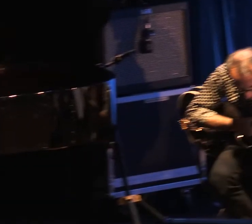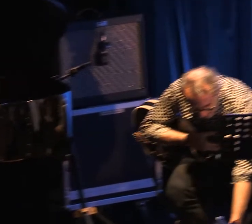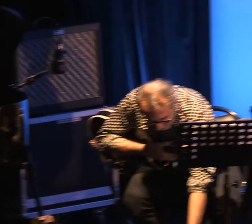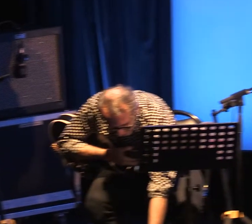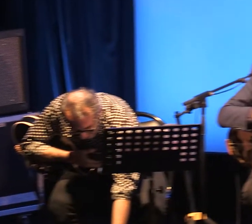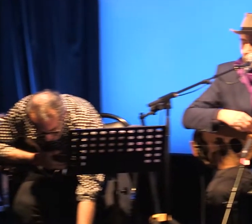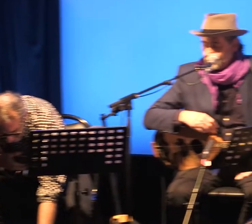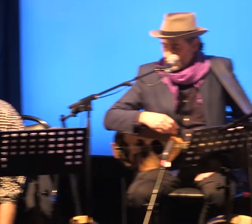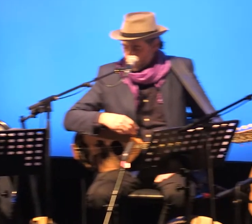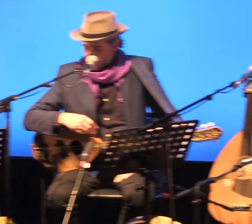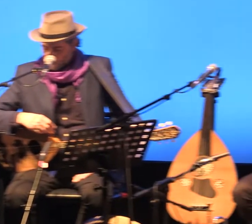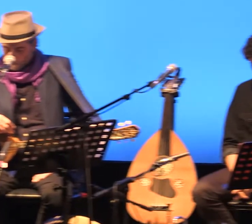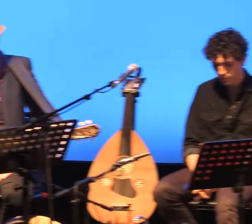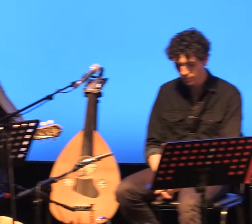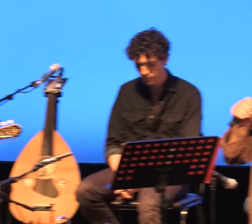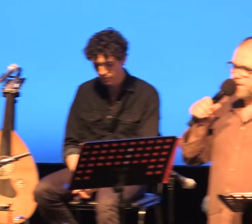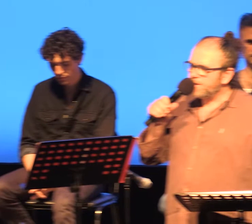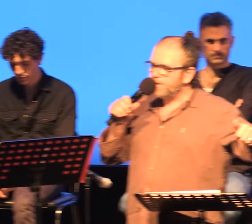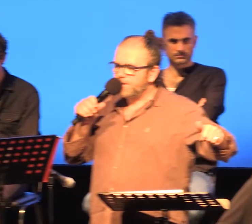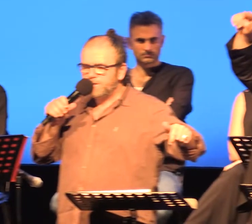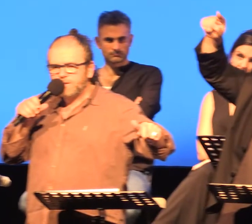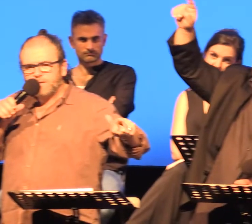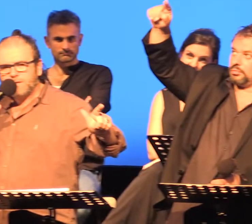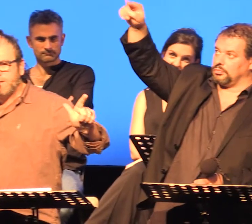والميتم والمتمم ما مضى